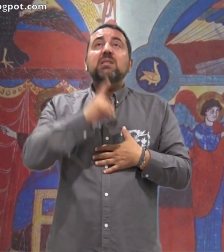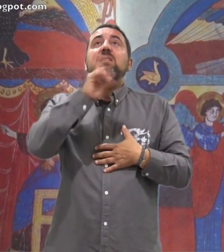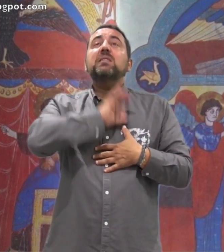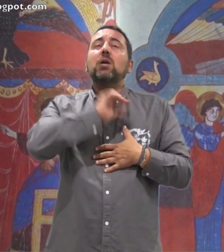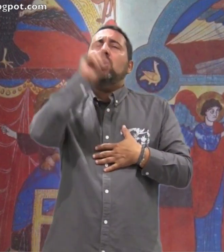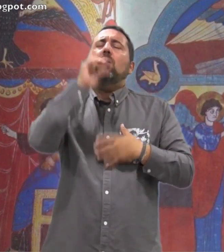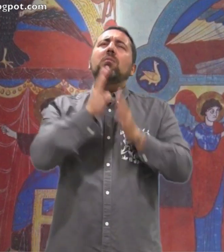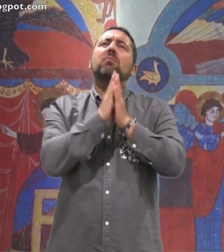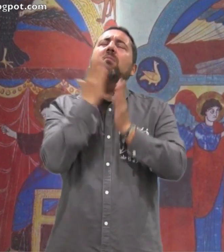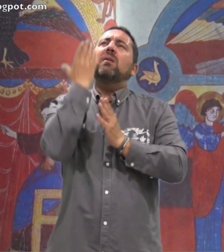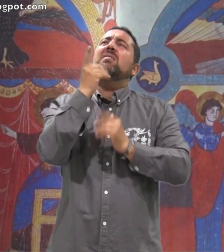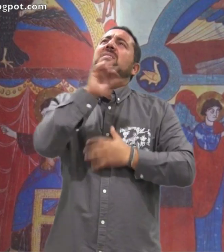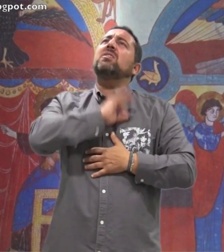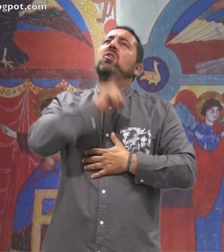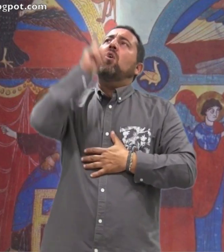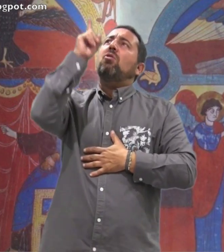Luego clamó al Señor diciendo: